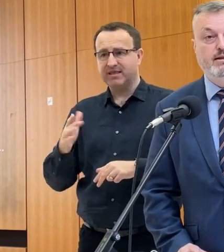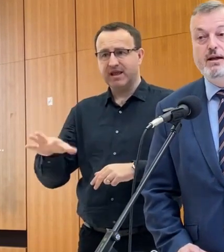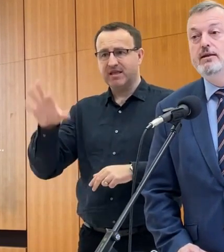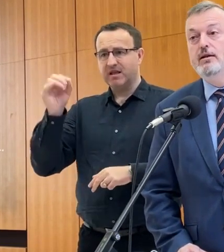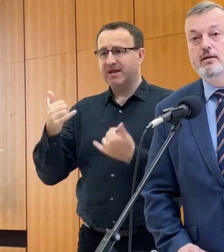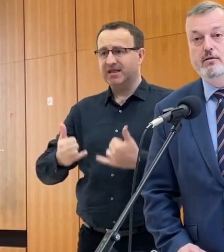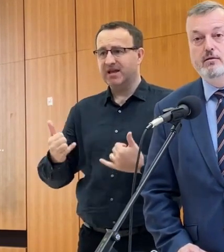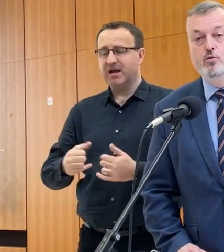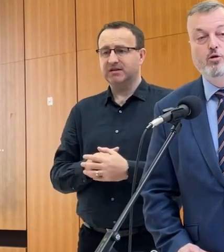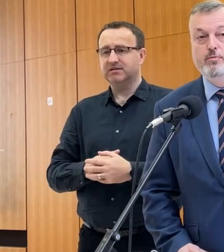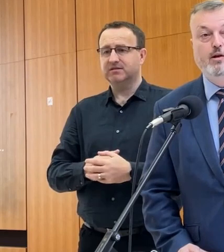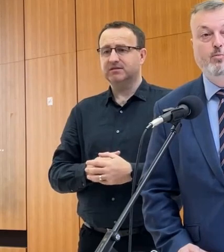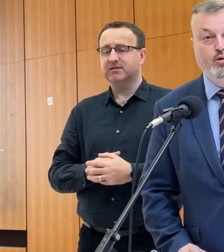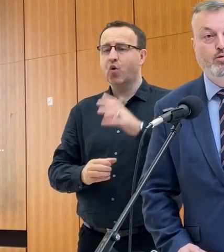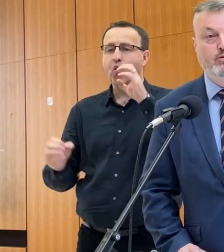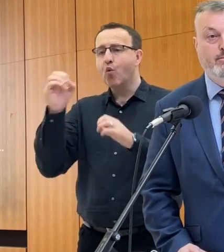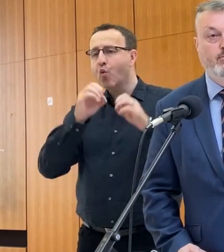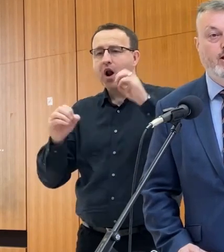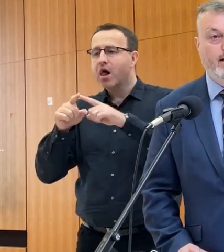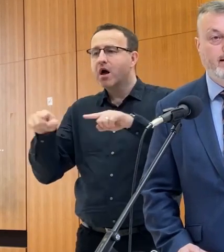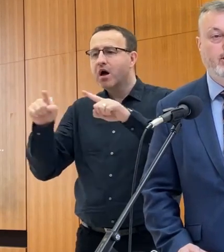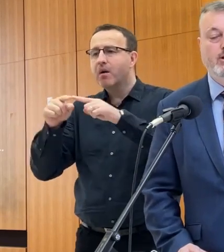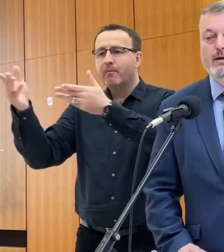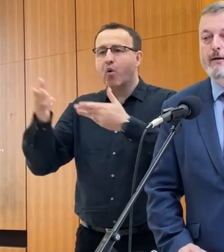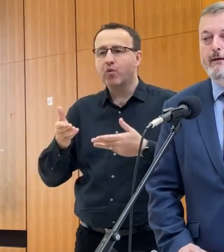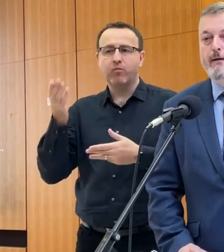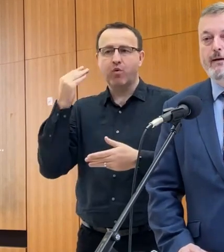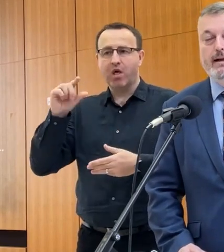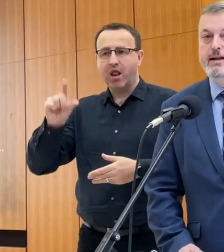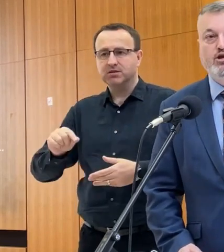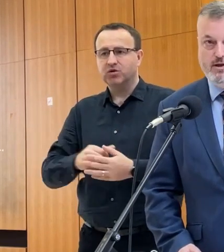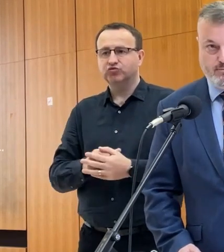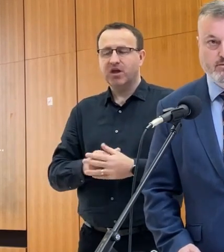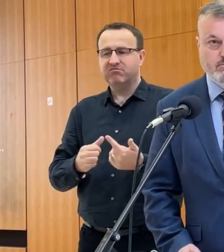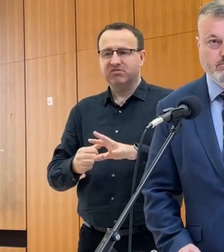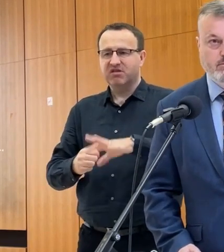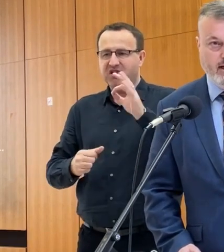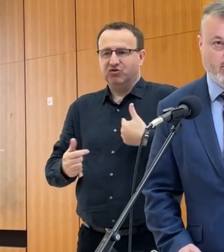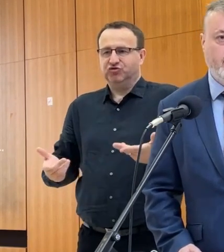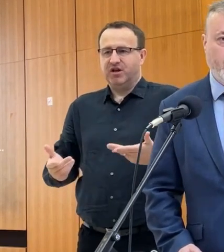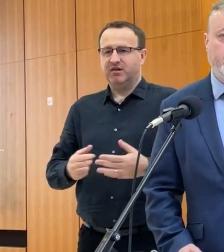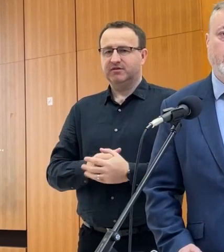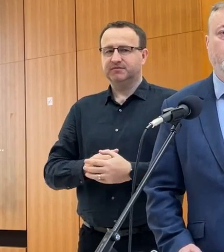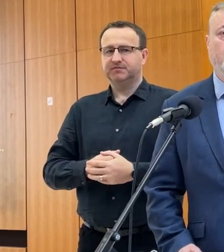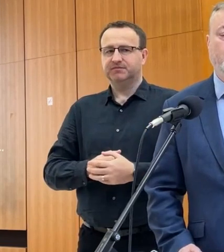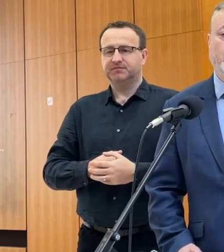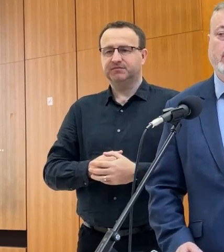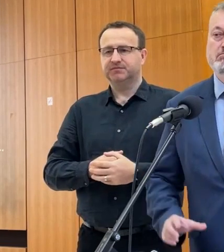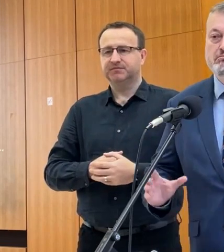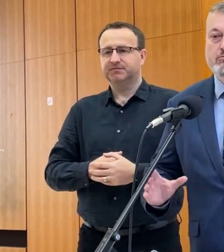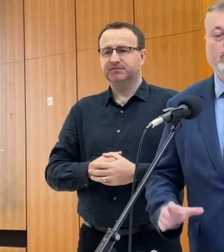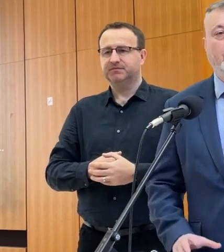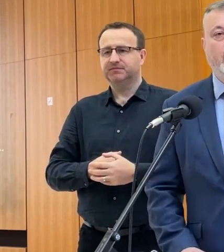teraz niekde Googlom nejakú ponuku, ktorá by bola lacnejšia, ale nenašli sme lacnejšiu ponuku.